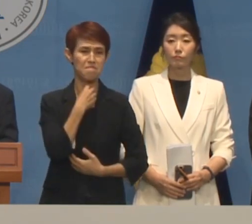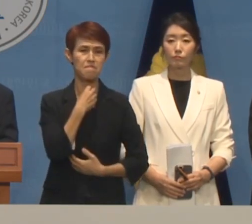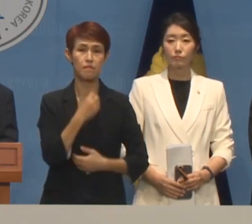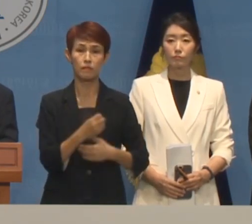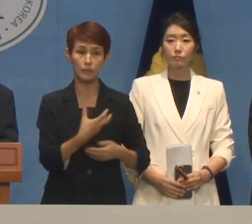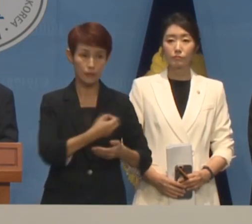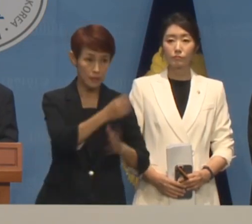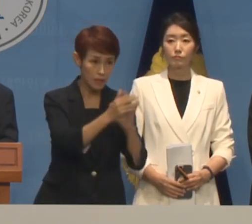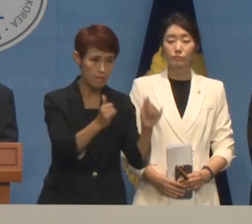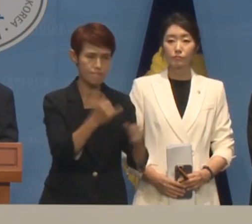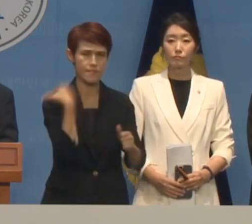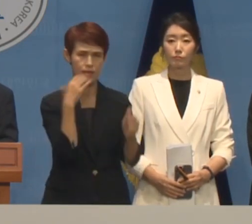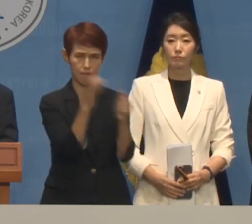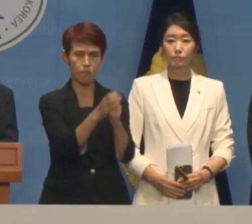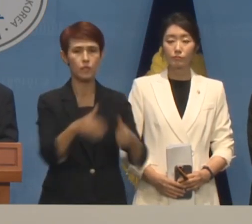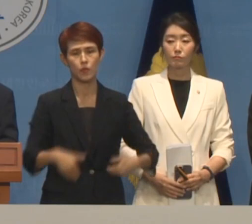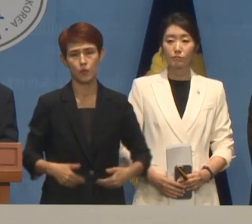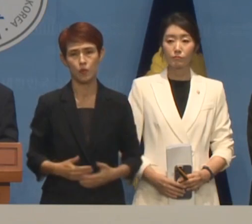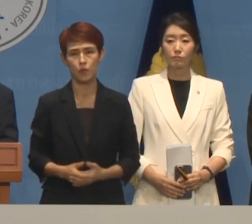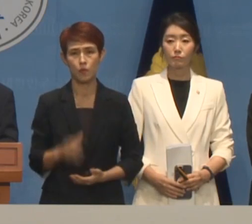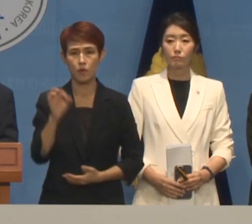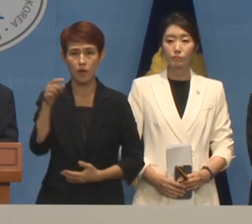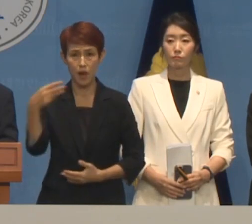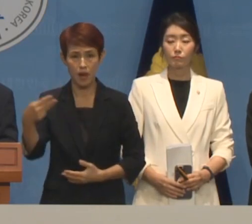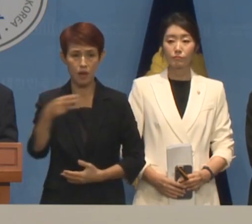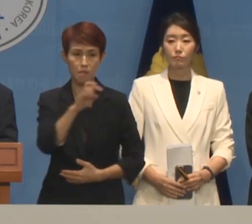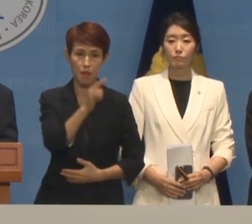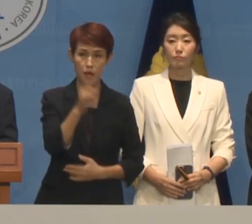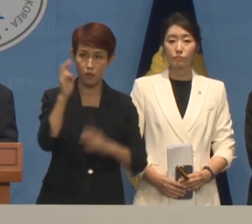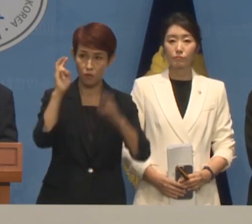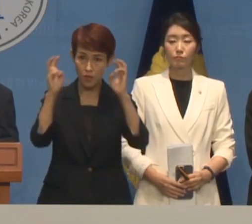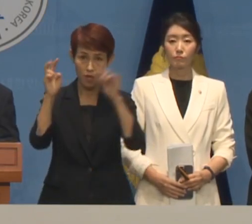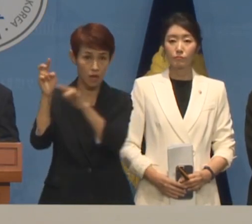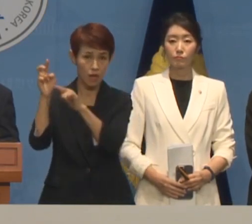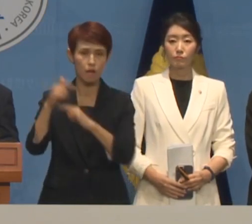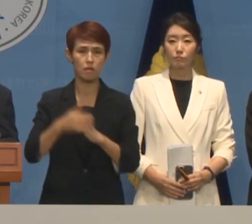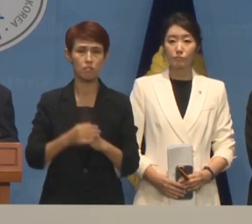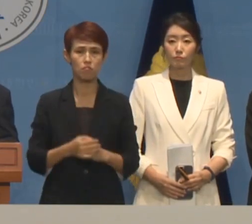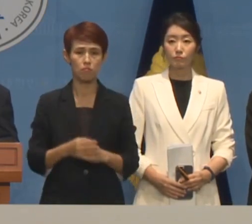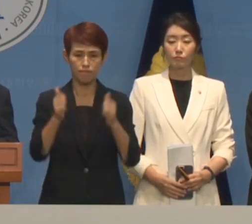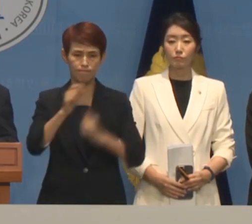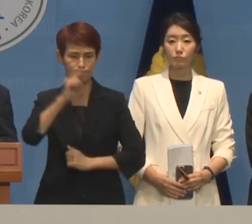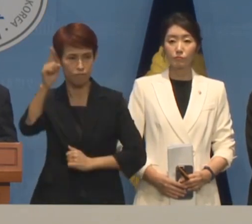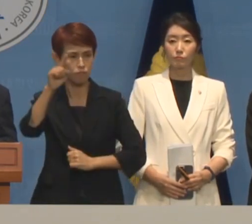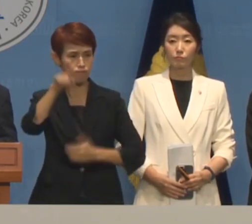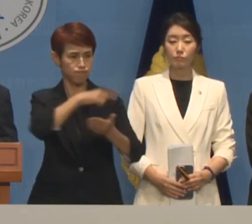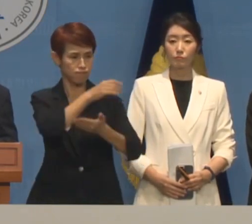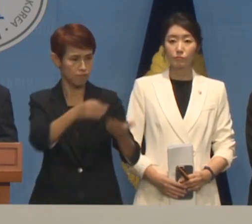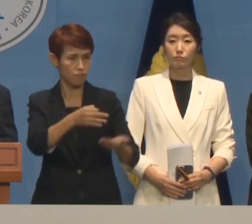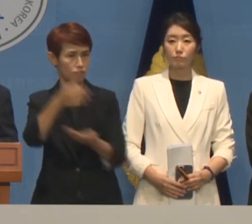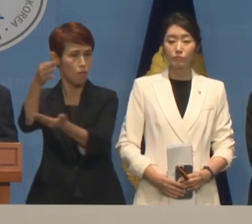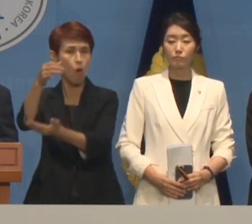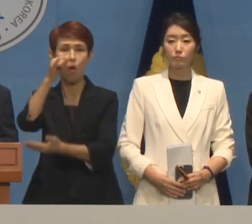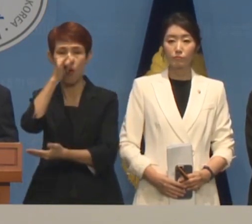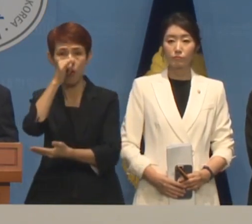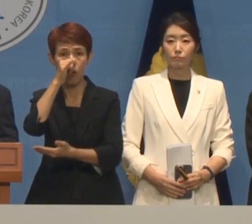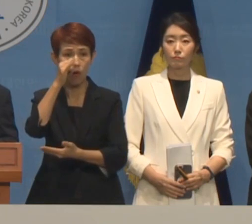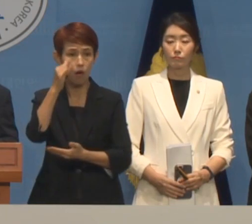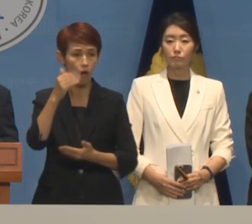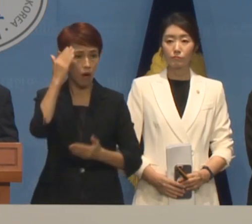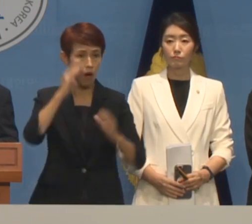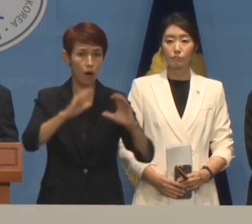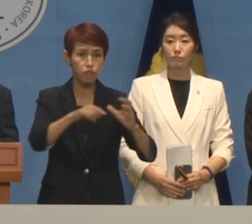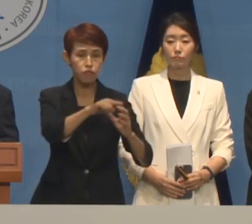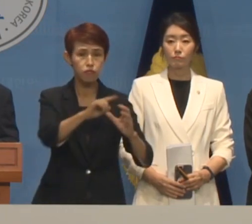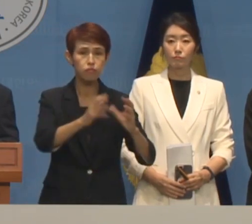물어야 했습니다. 엘리엇과 메이슨은 소송으로 그들의 이익을 배상받고 있는데 우리 국민의 노후